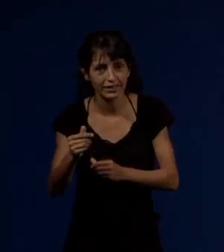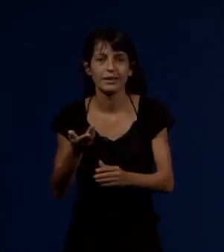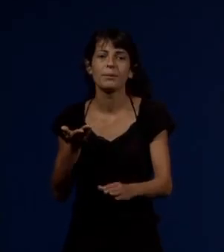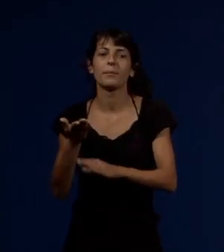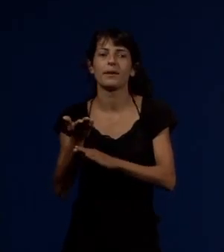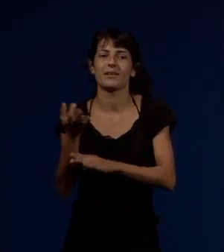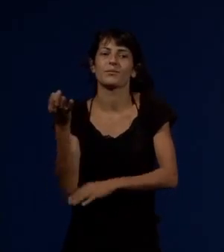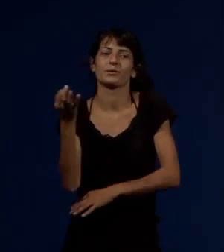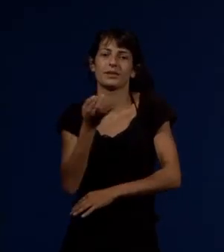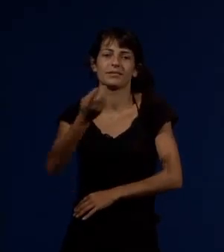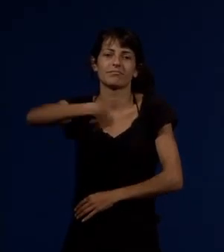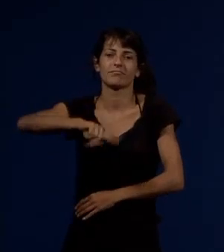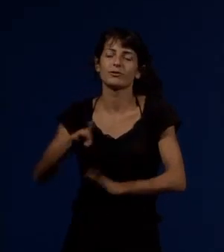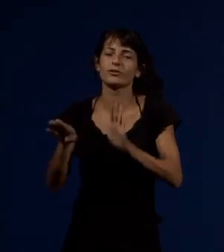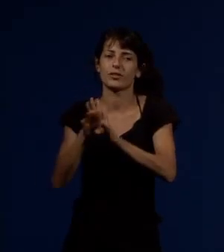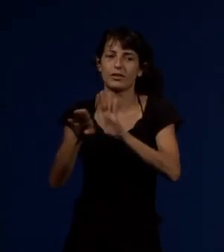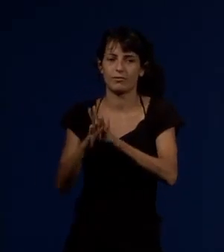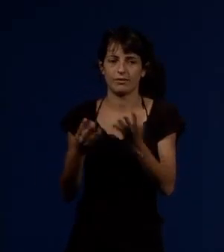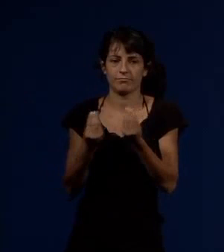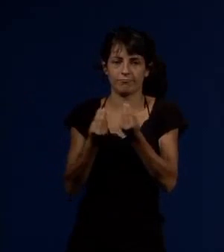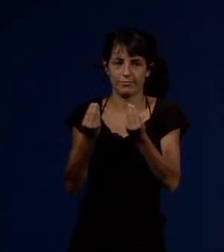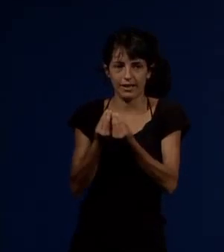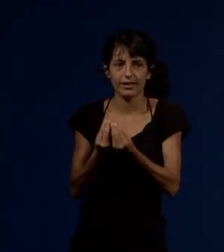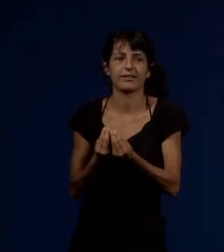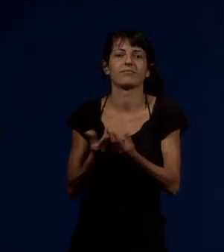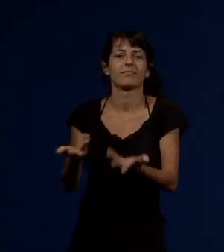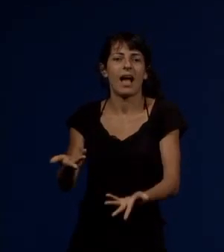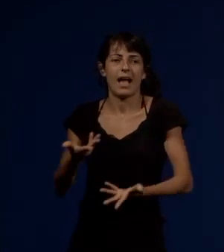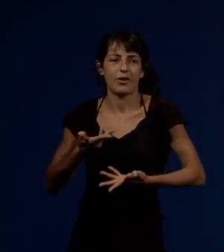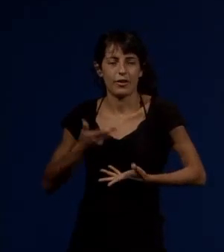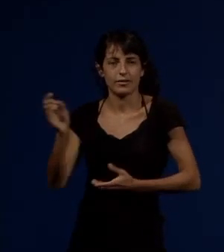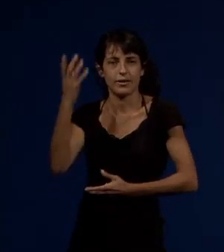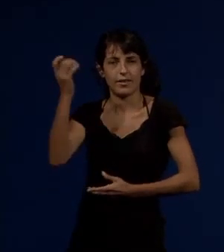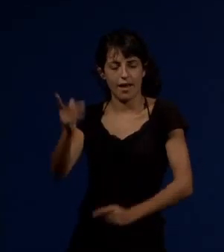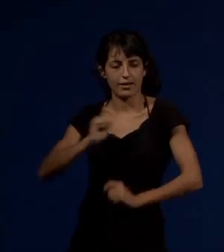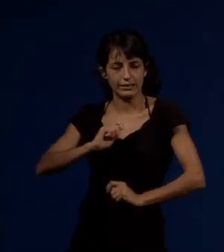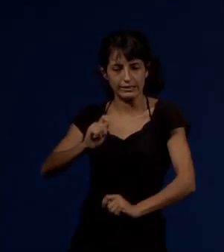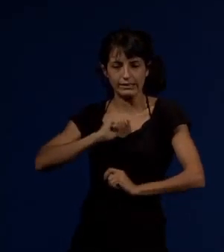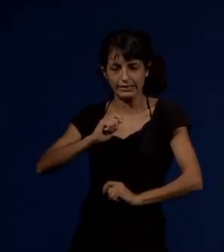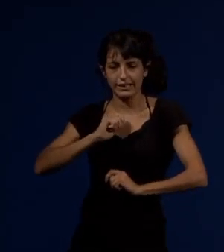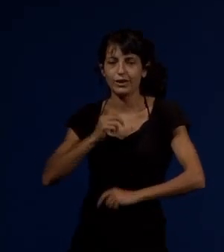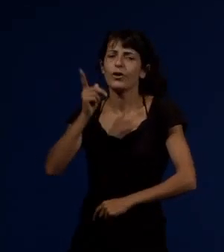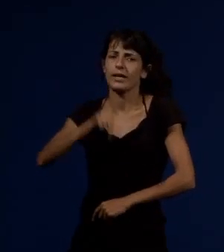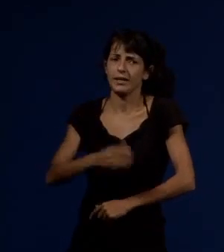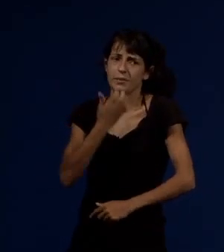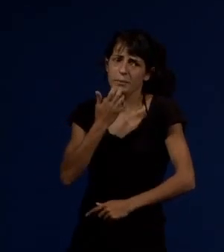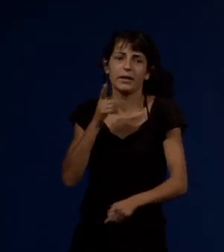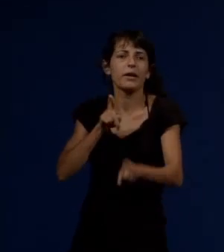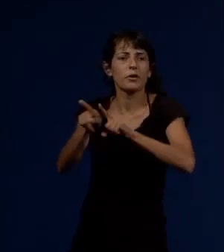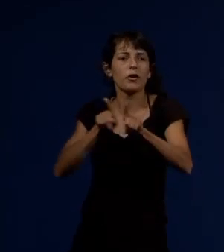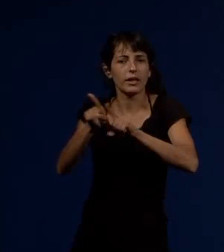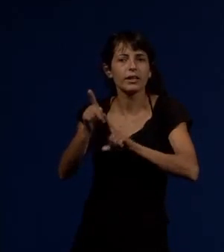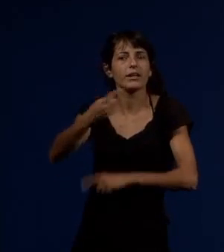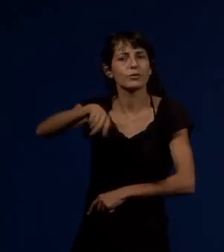Villares de presidente, que sigades aquí, que sigades empurrando, que sigades aportando ideas e que nos sigades turrando das orellas cando consideredes. Eso